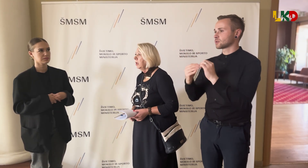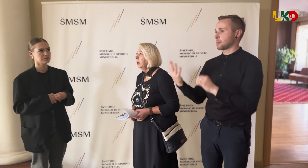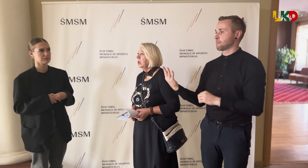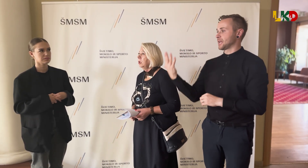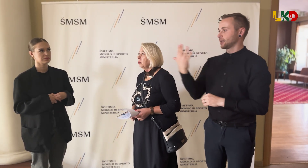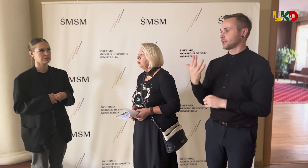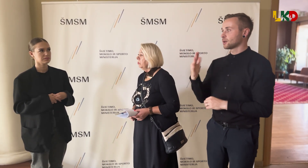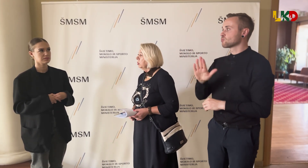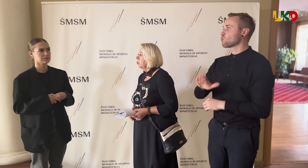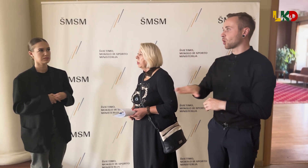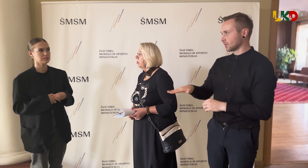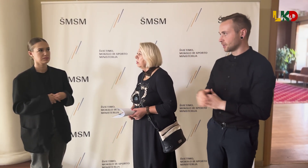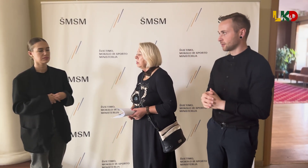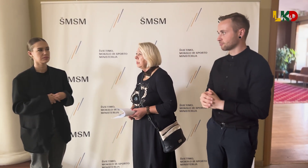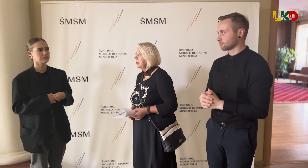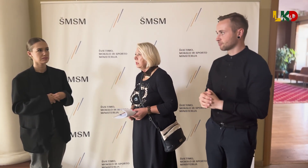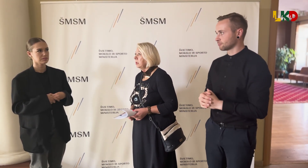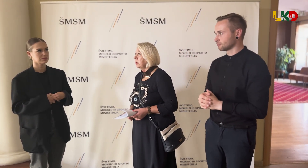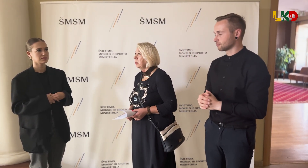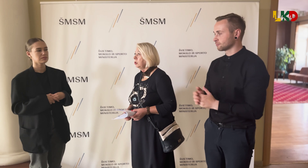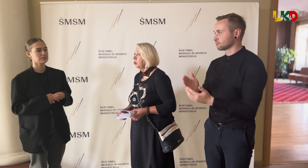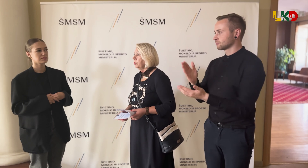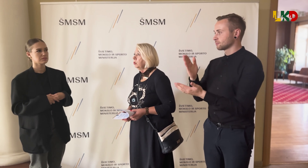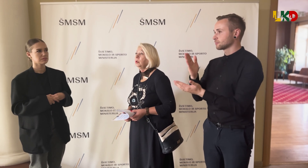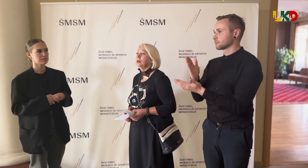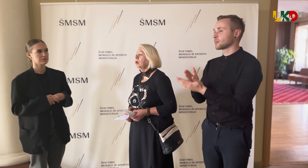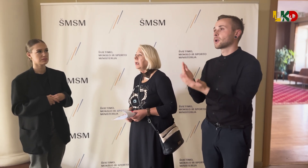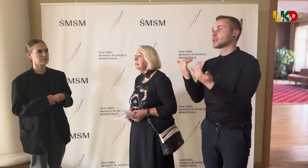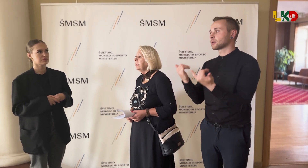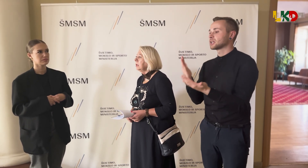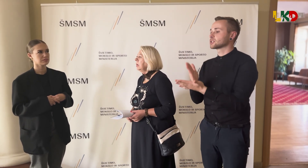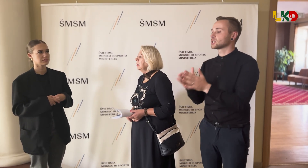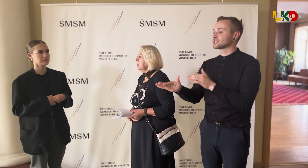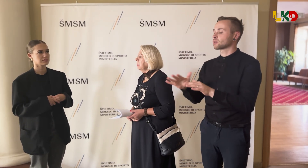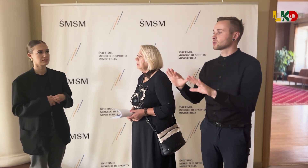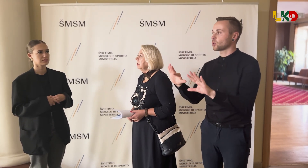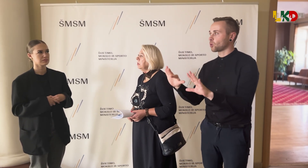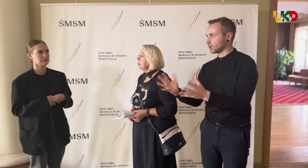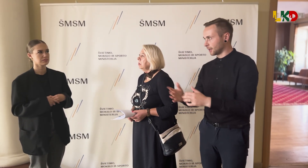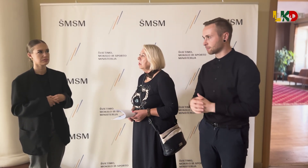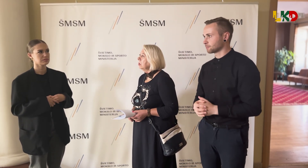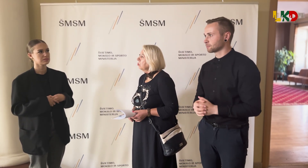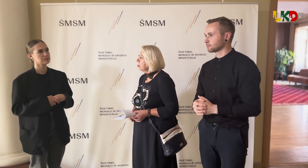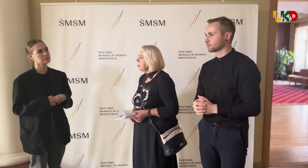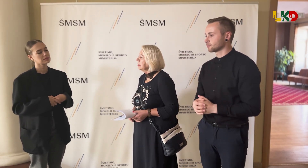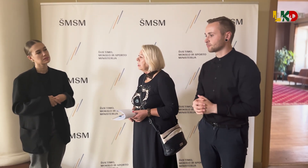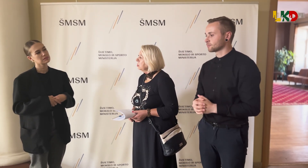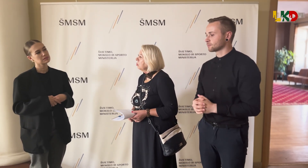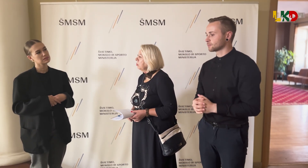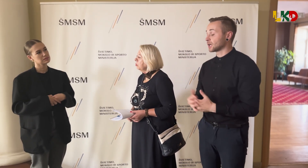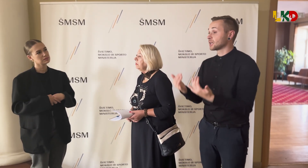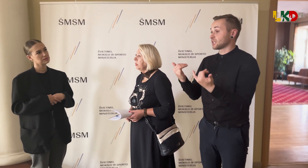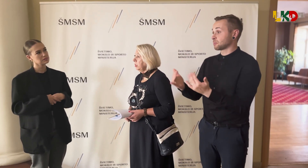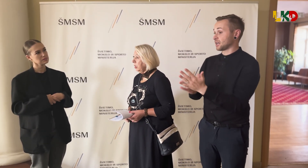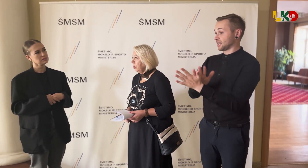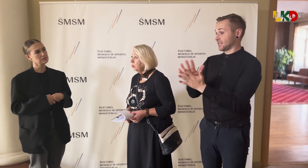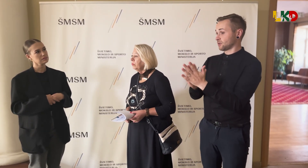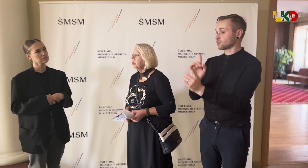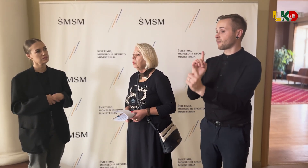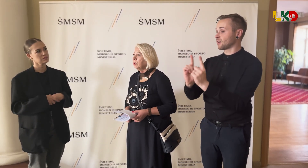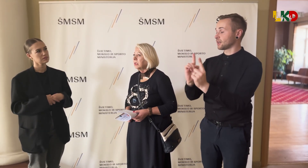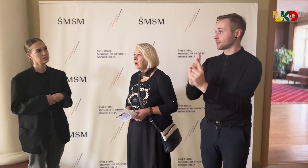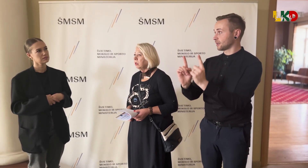mokiniai ir turime tokią šiuo metu situaciją, kad kol kas gestų kalbos